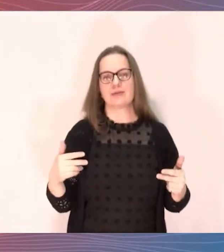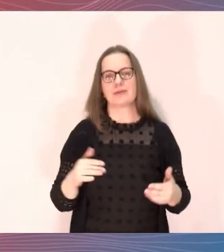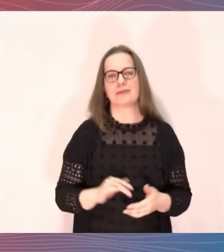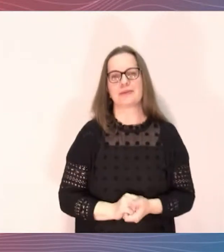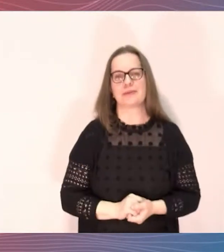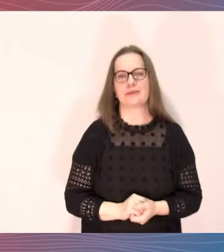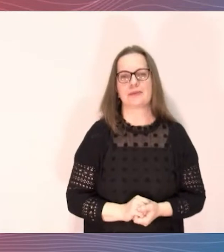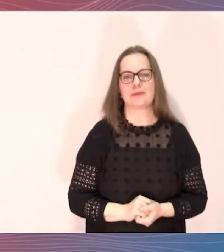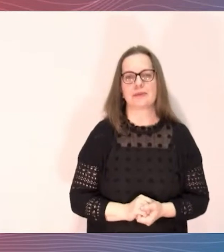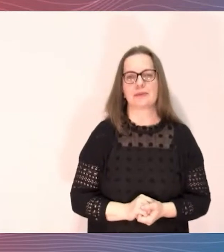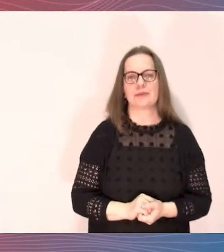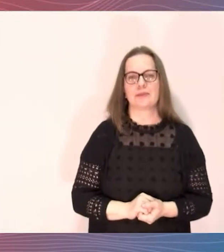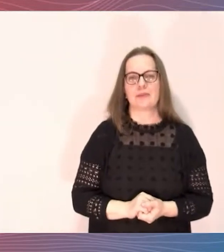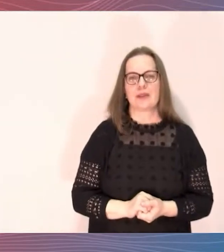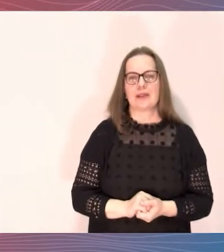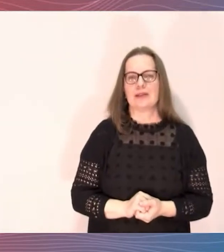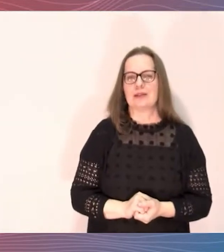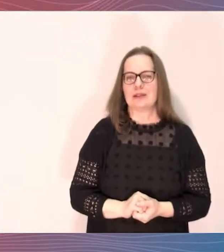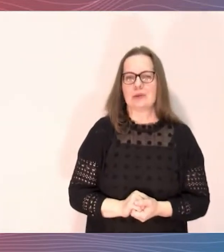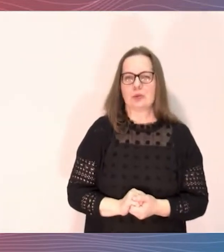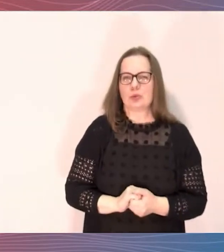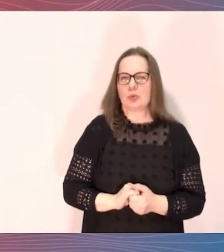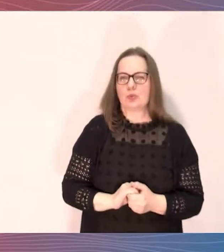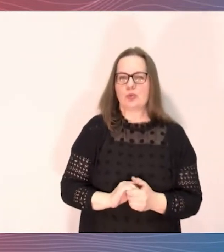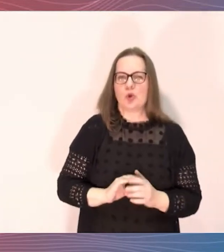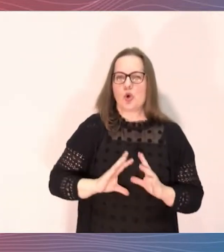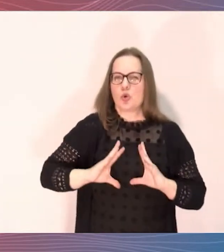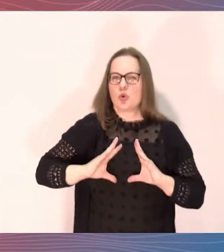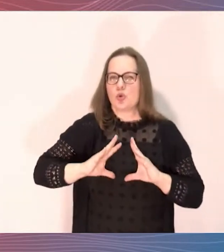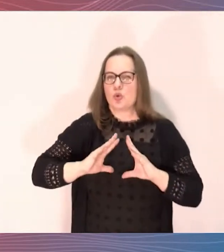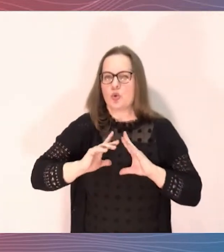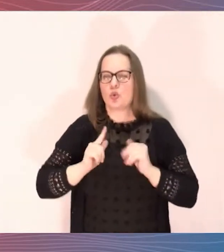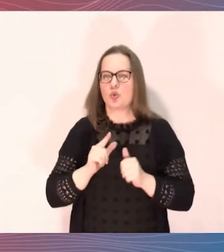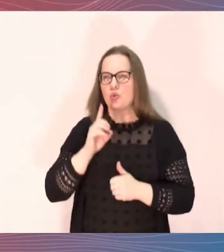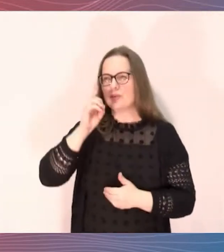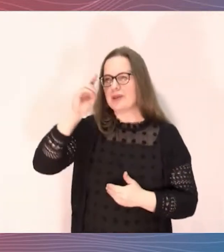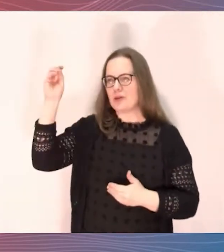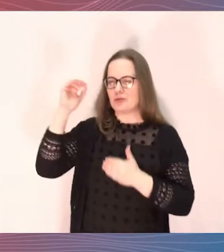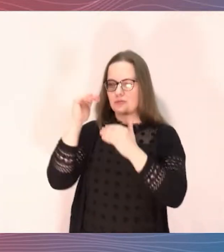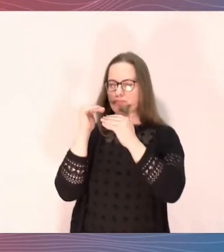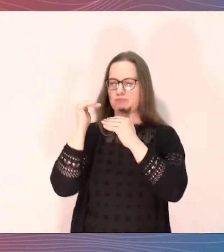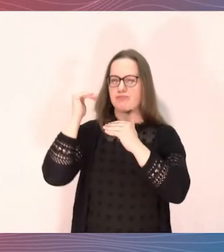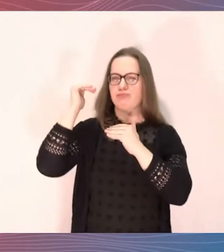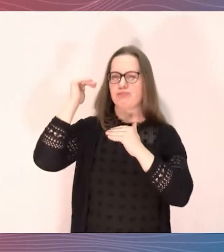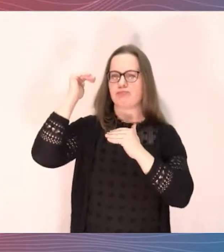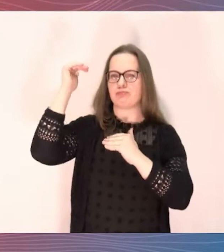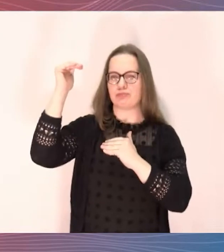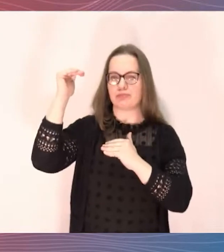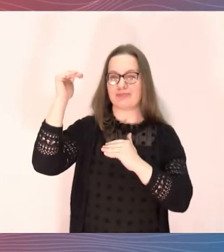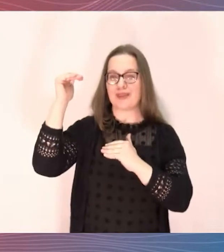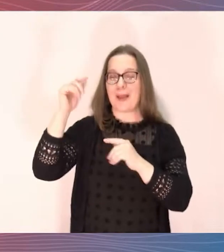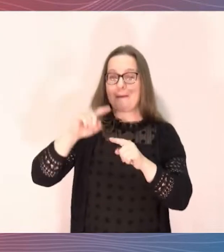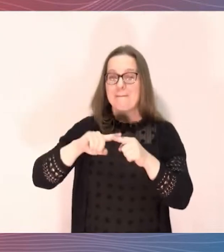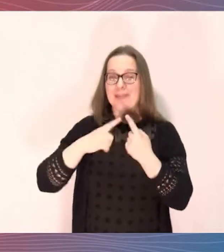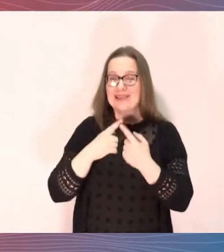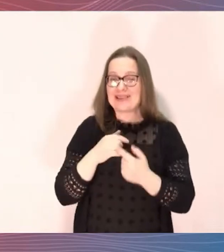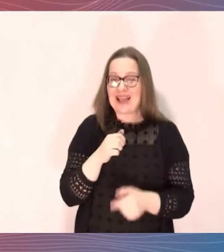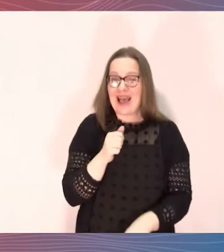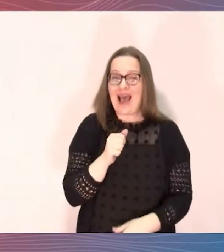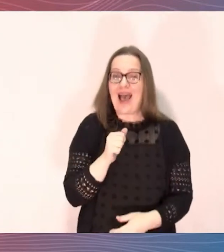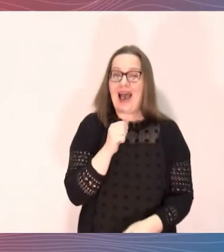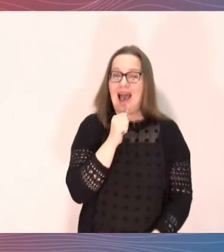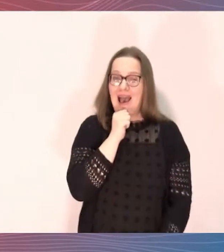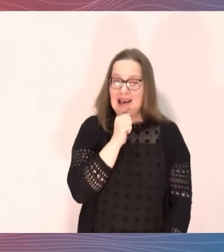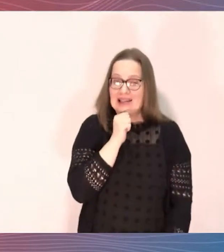nada deixou fora do seu domínio. Agora, porém, ainda não vemos todas as coisas a